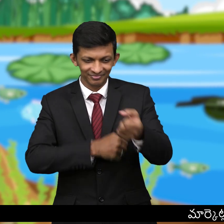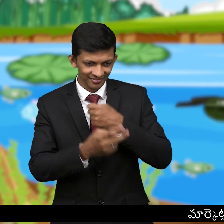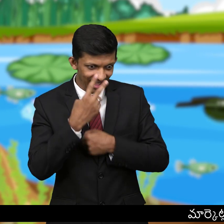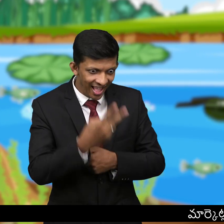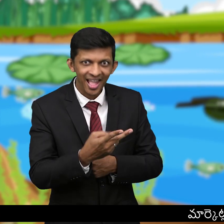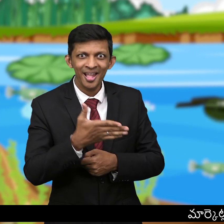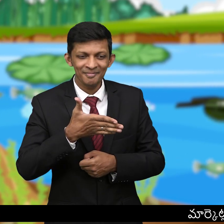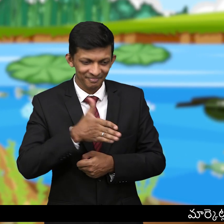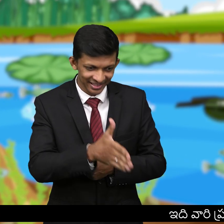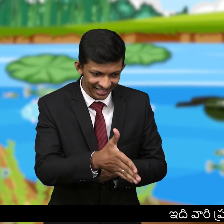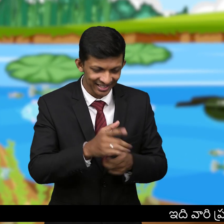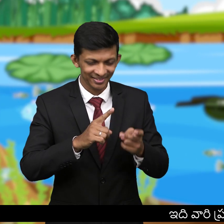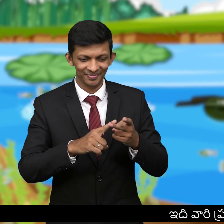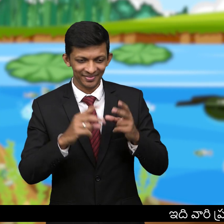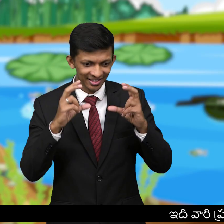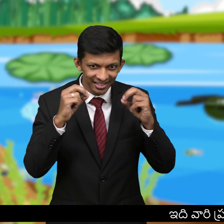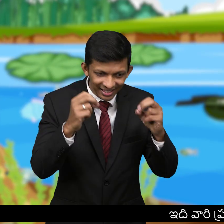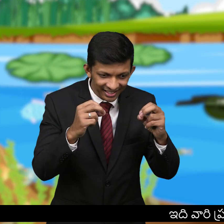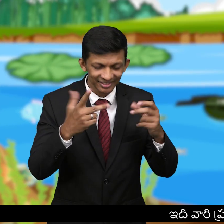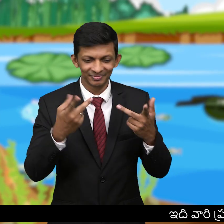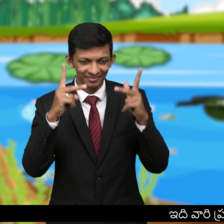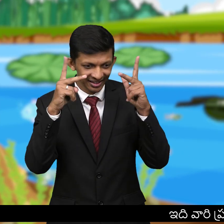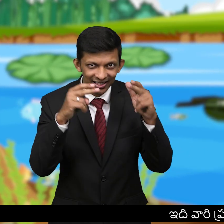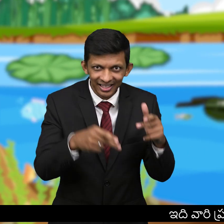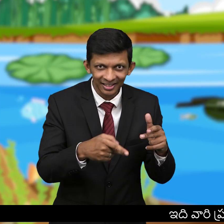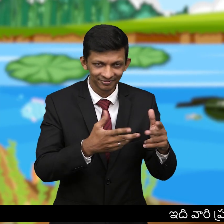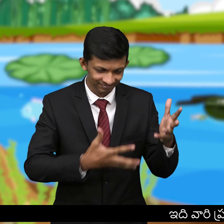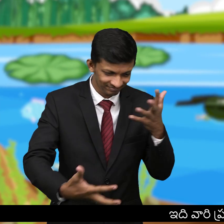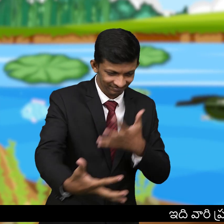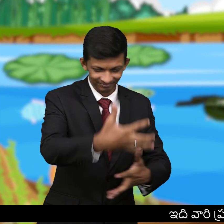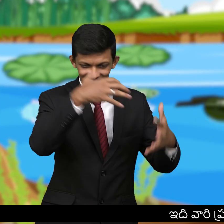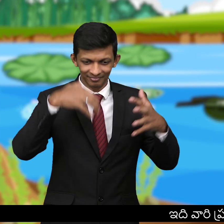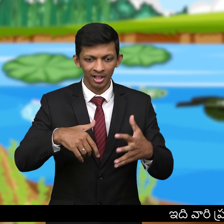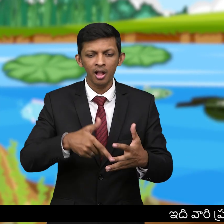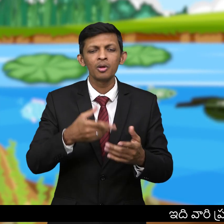మార్కెట్లలో విక్రయిస్తారు. ఇది వారి ప్రధాన ఆదాయ వనరు.